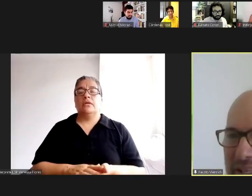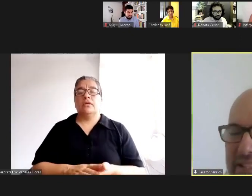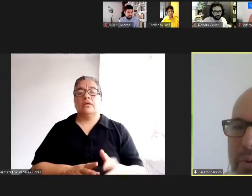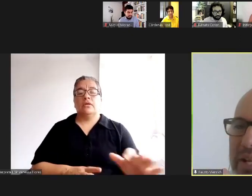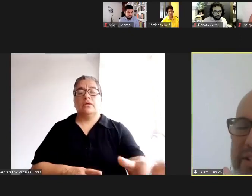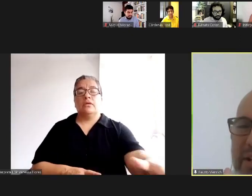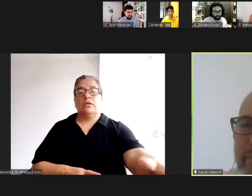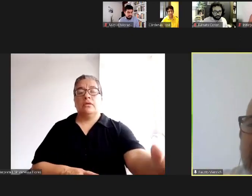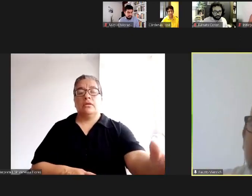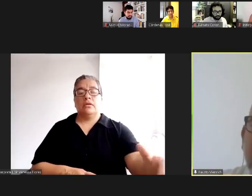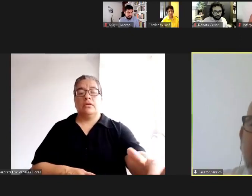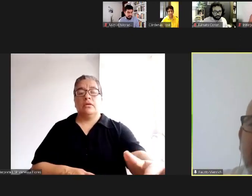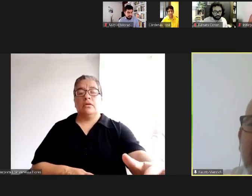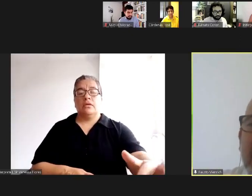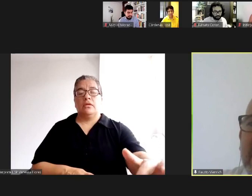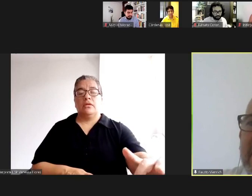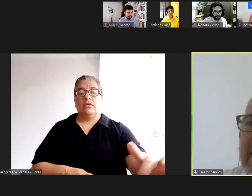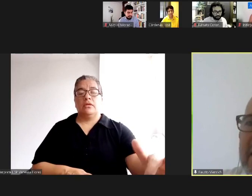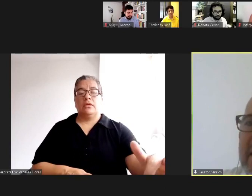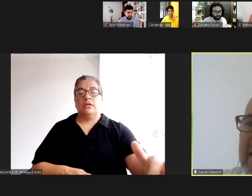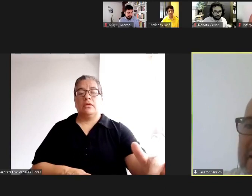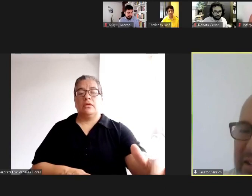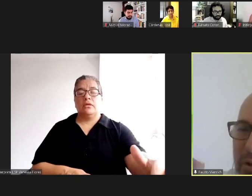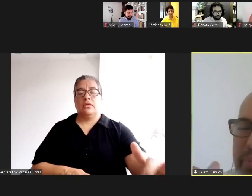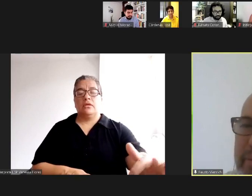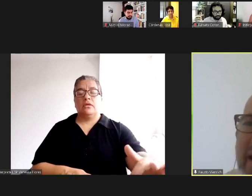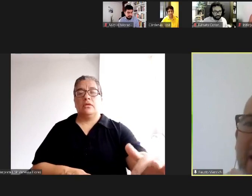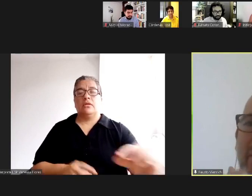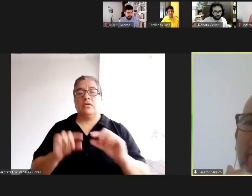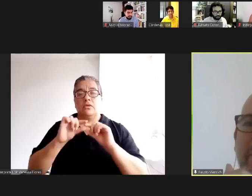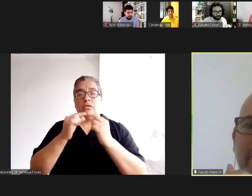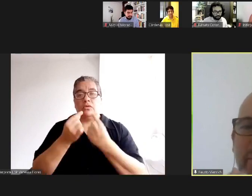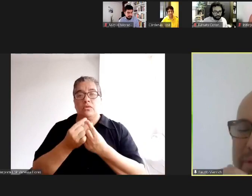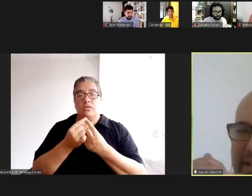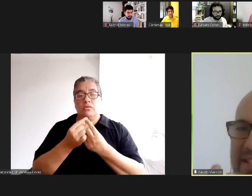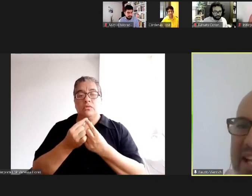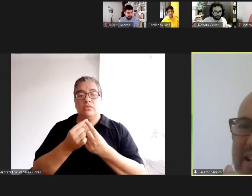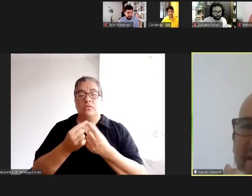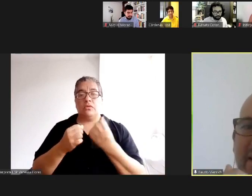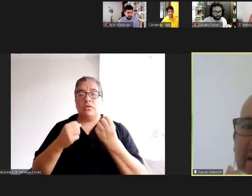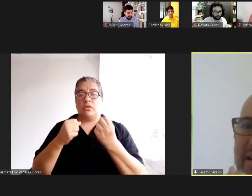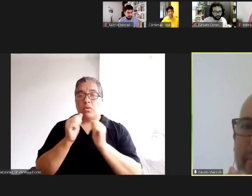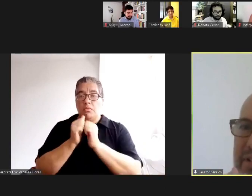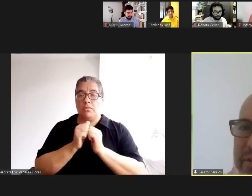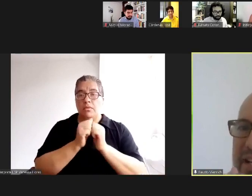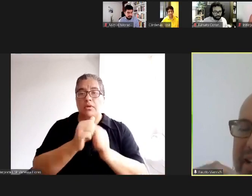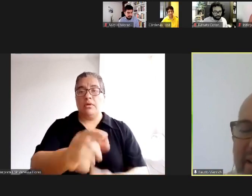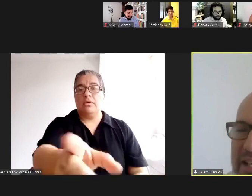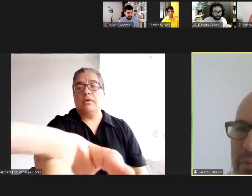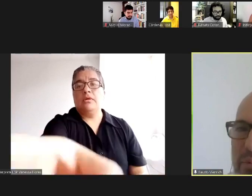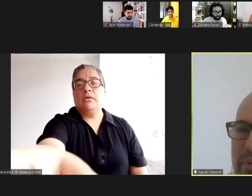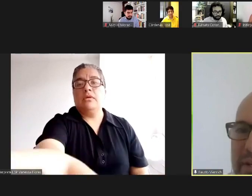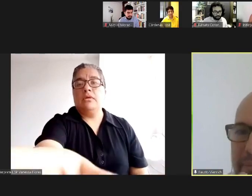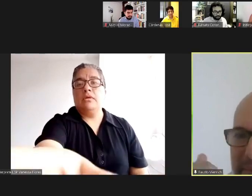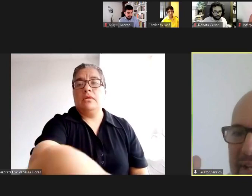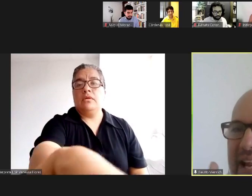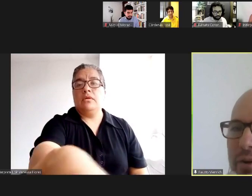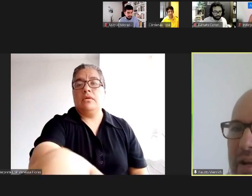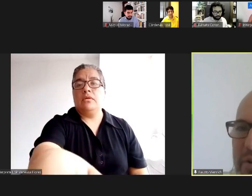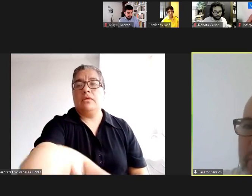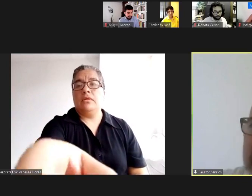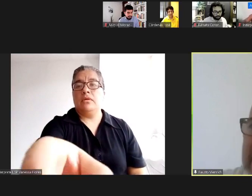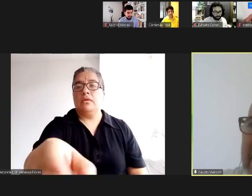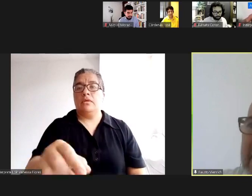los colectivos que nos acompañan, sector privado, universidades, mencionar que tenemos un